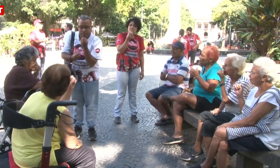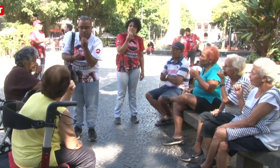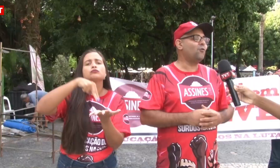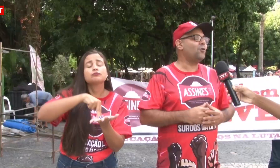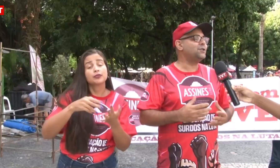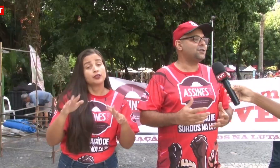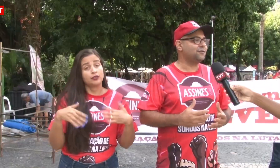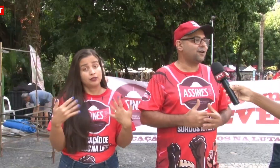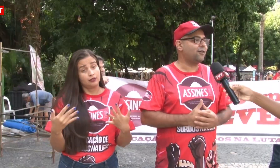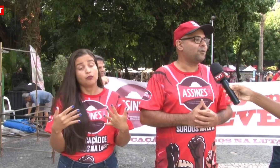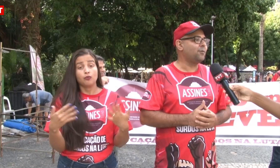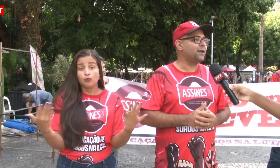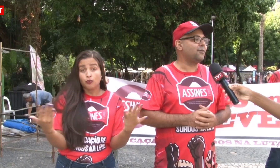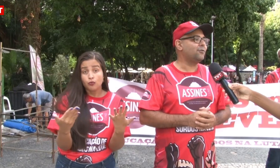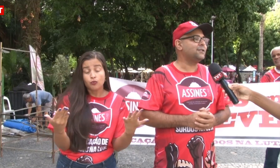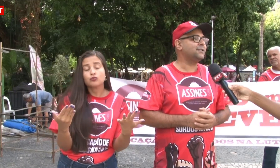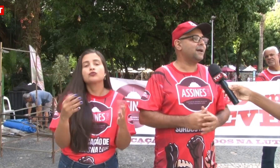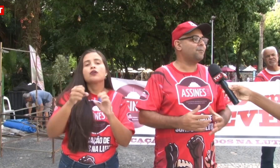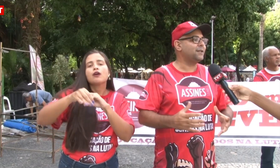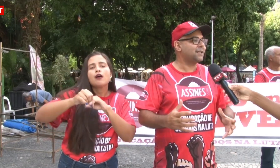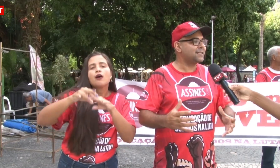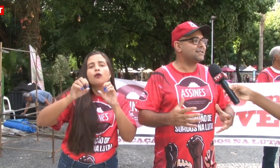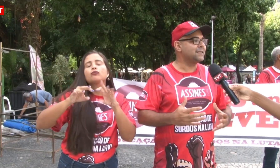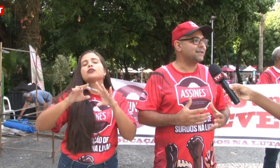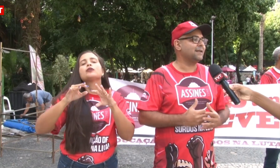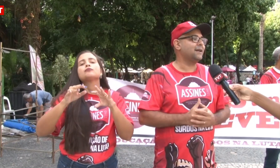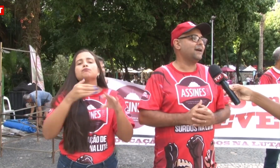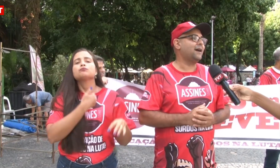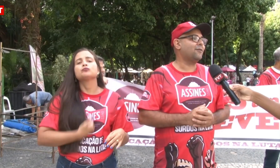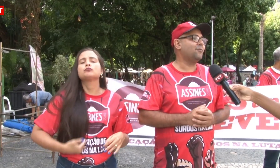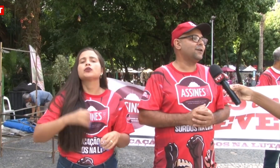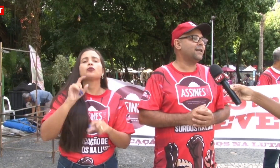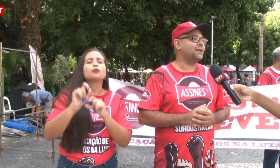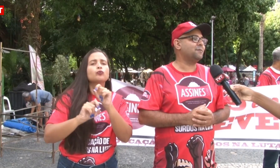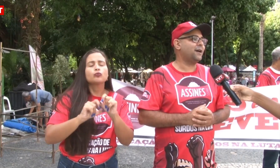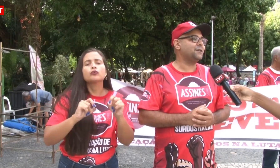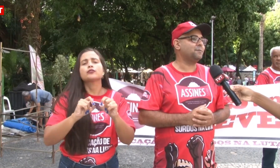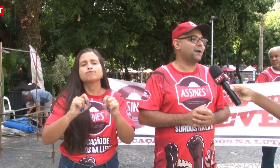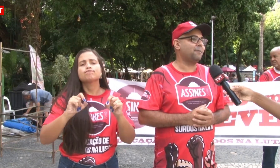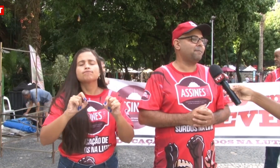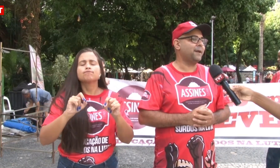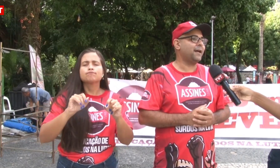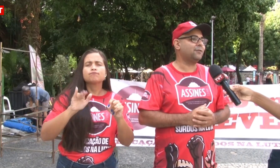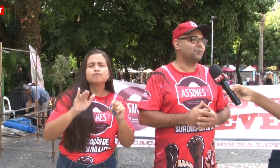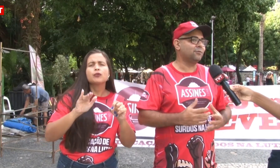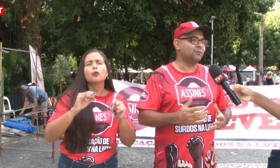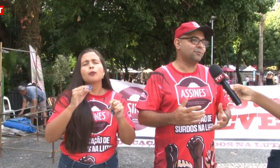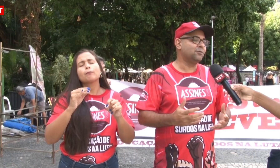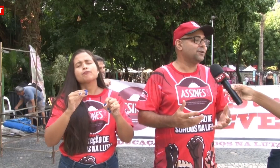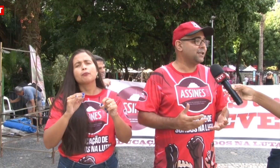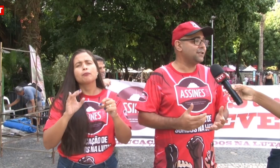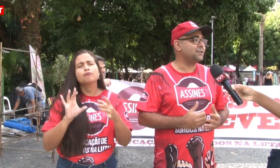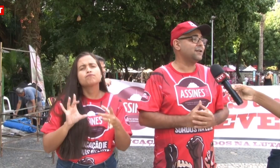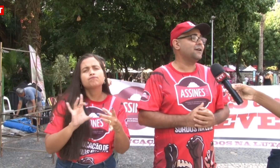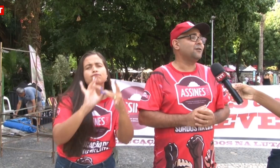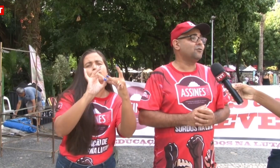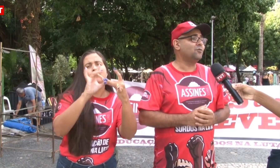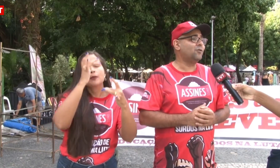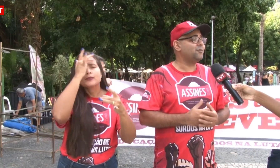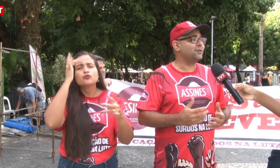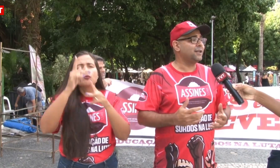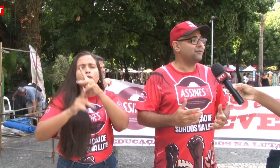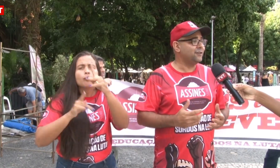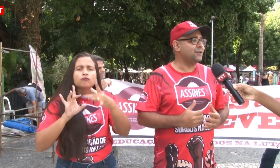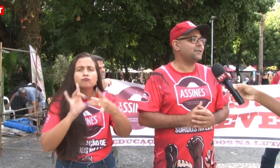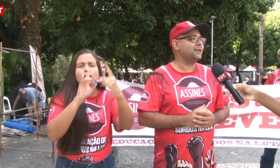assim. O objetivo da aula pública hoje é poder trazer a comunidade mais para perto do INES,